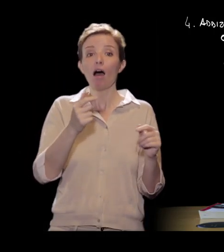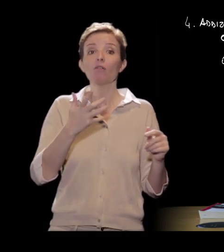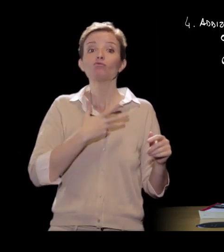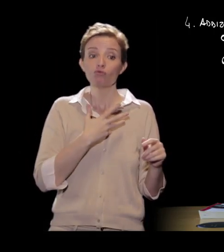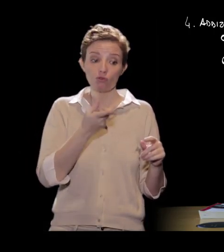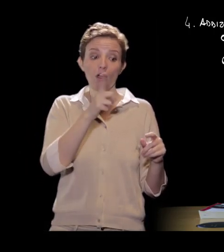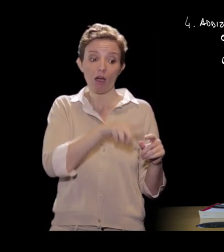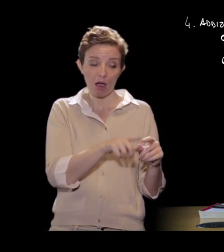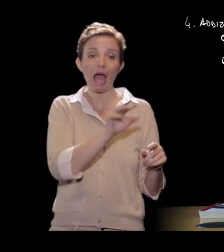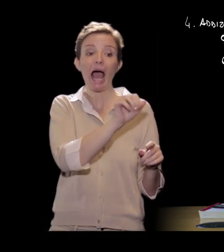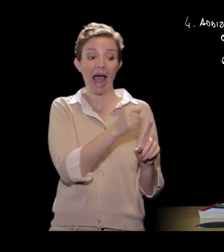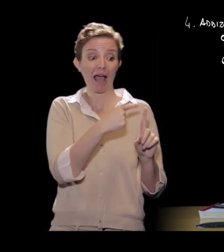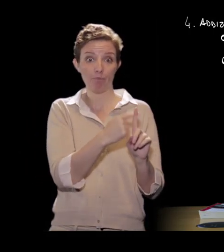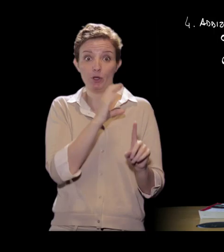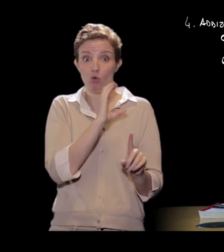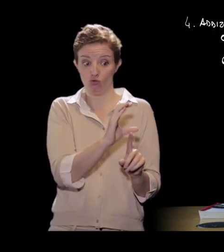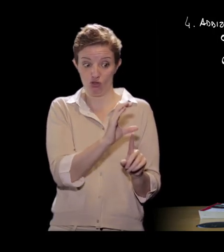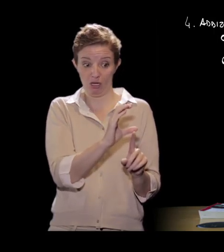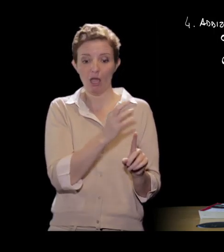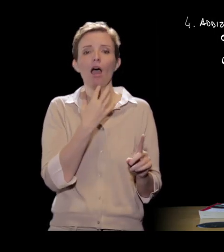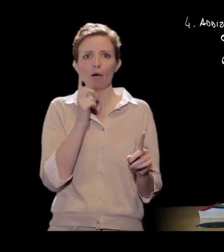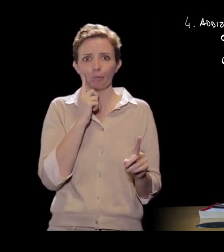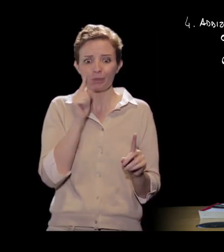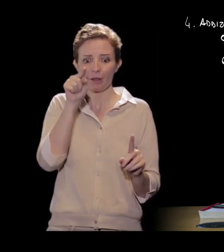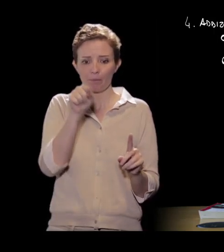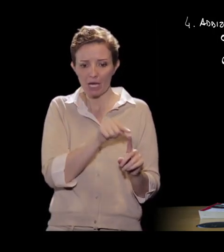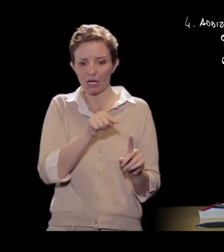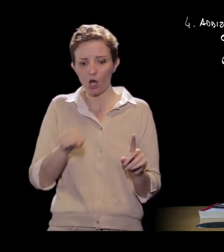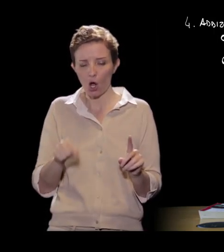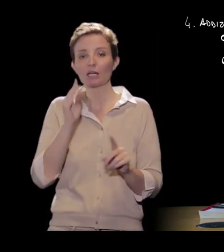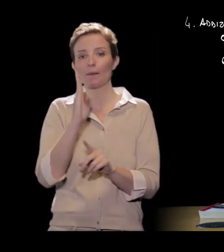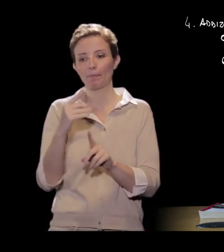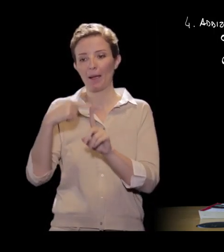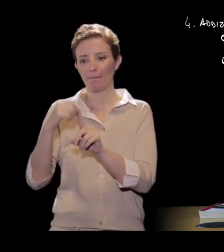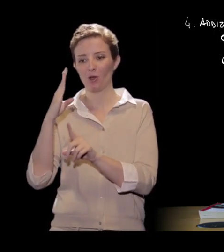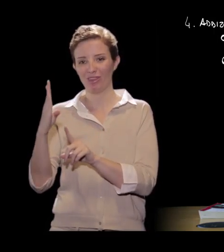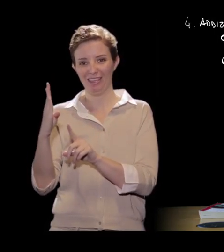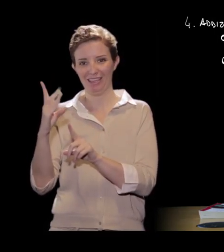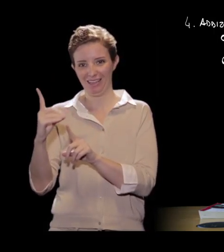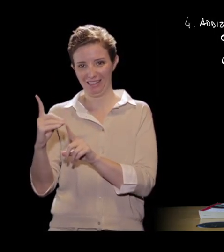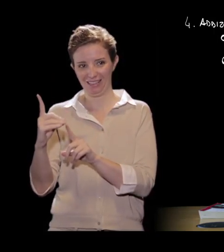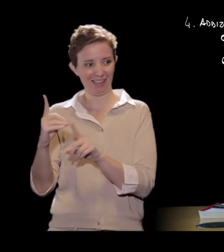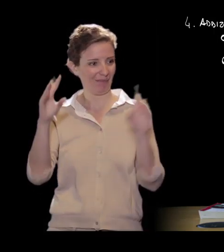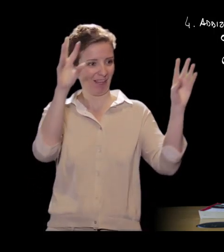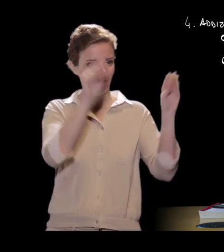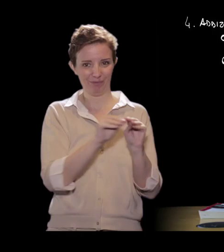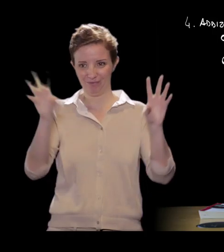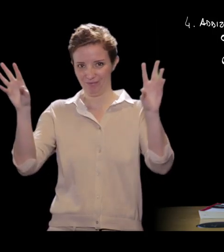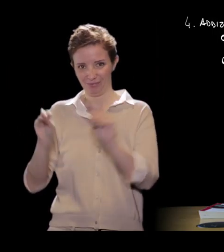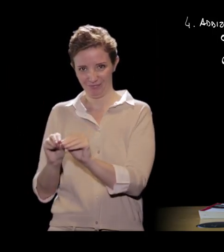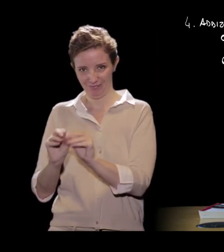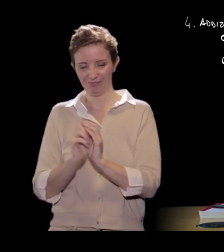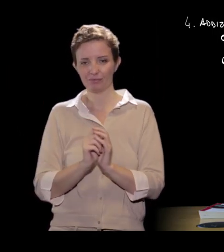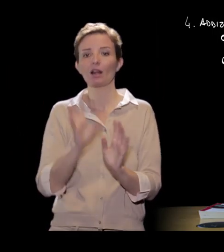quindi vuol dire che ha più ci sarà minore di b più di questa proprietà evidentemente non vale nel caso